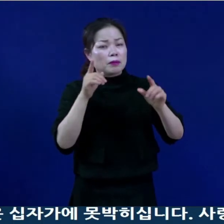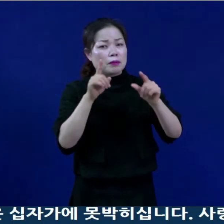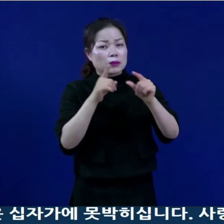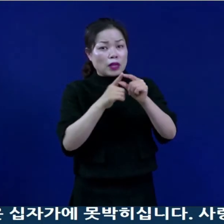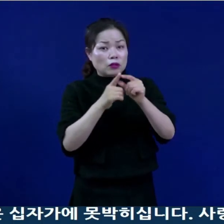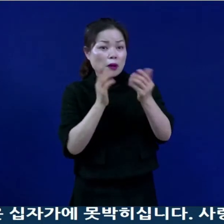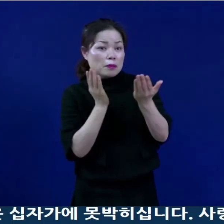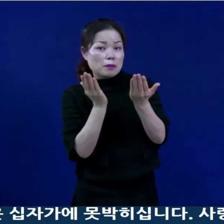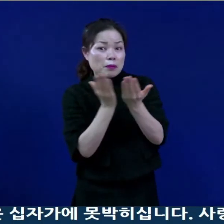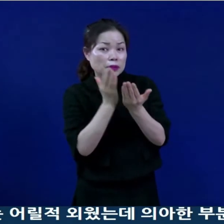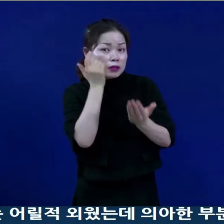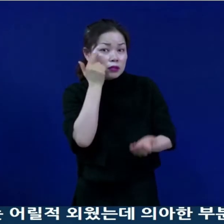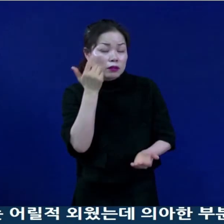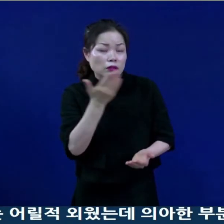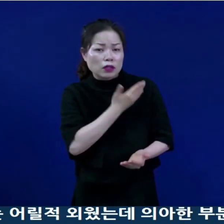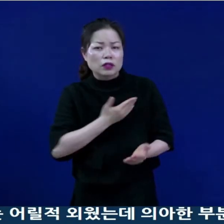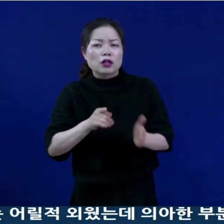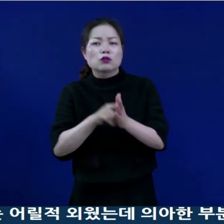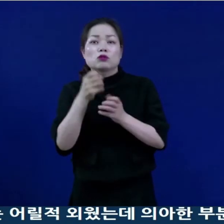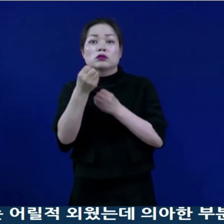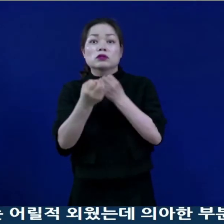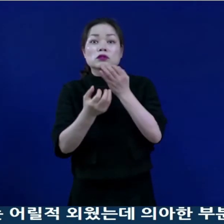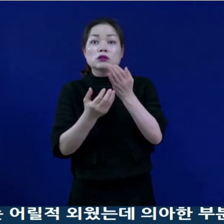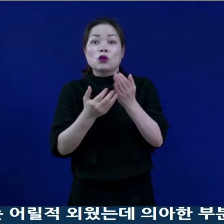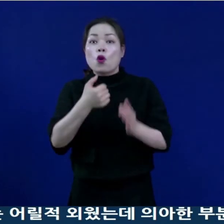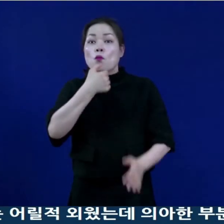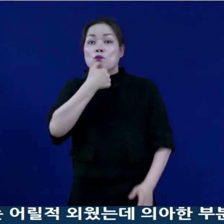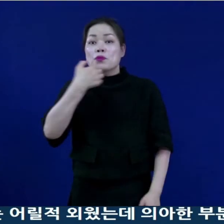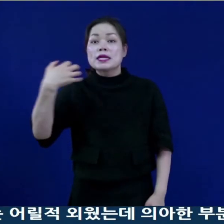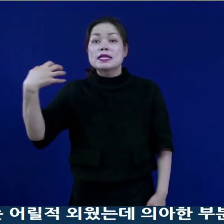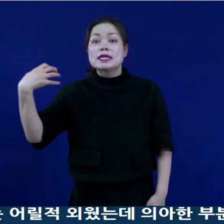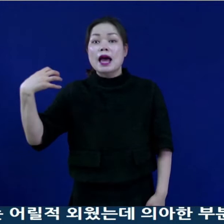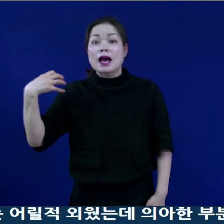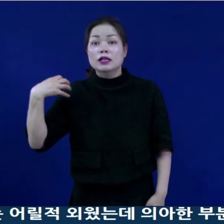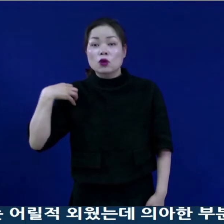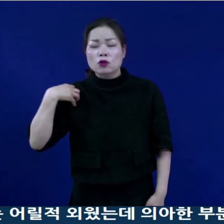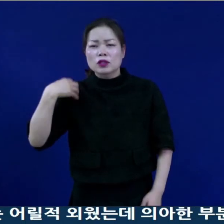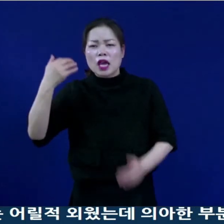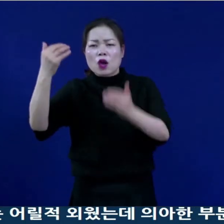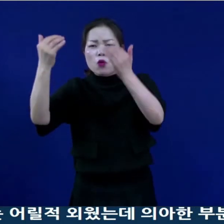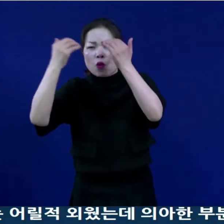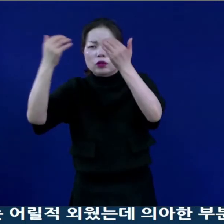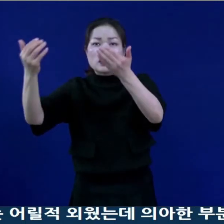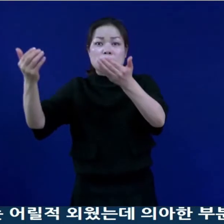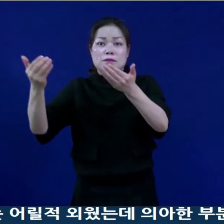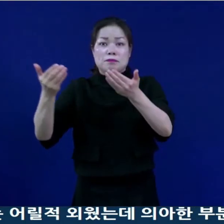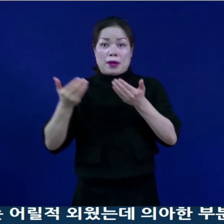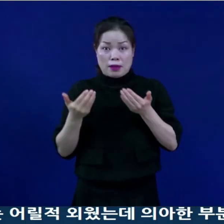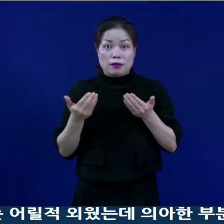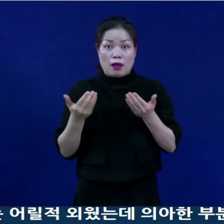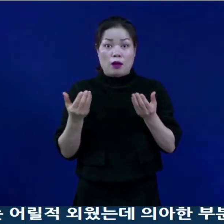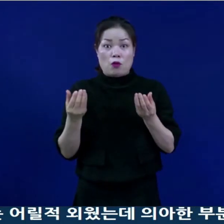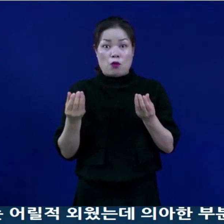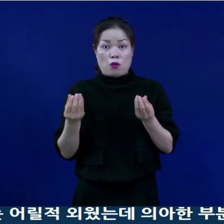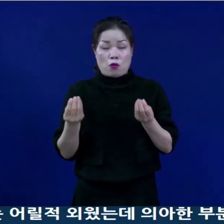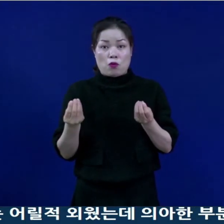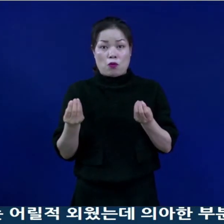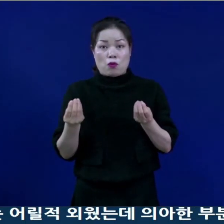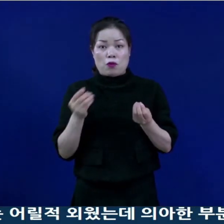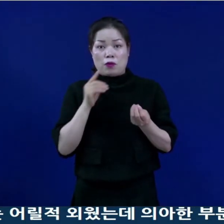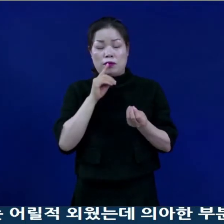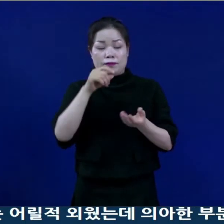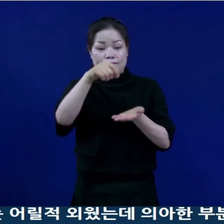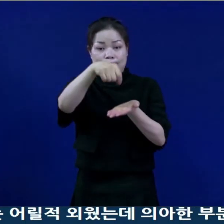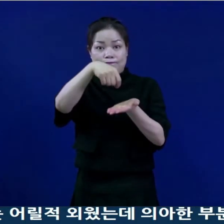않습니까? 그런데 사도신경은 뭐라고 얘기합니까? 본디오 빌라도에게 고난을 받았다라고 기록하고